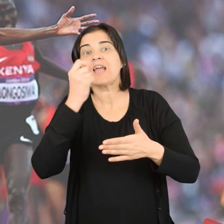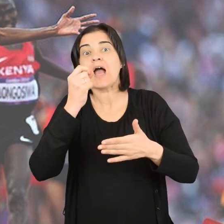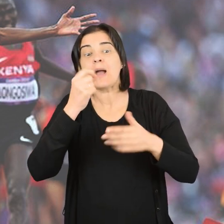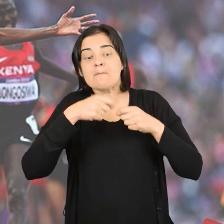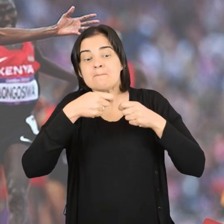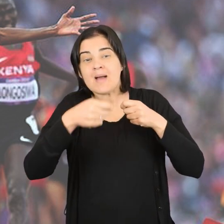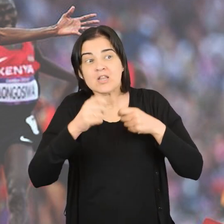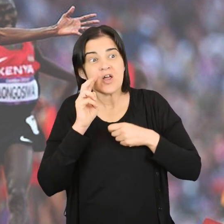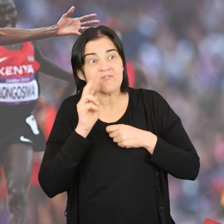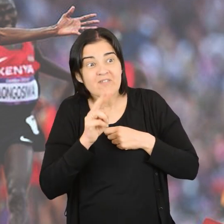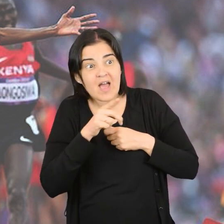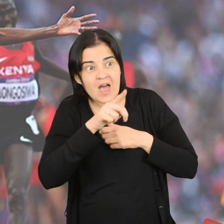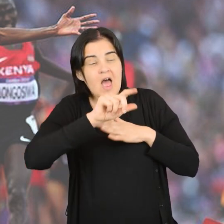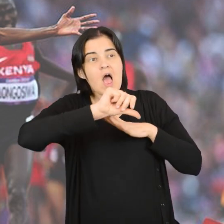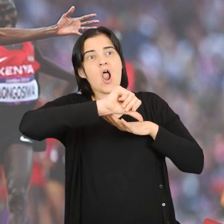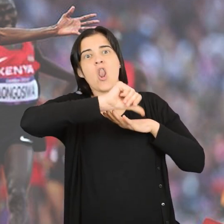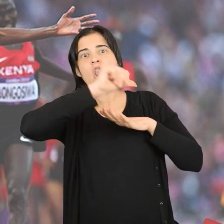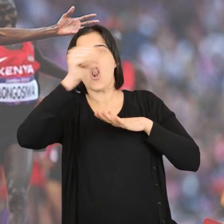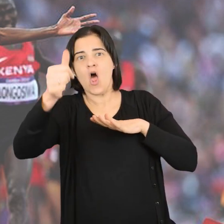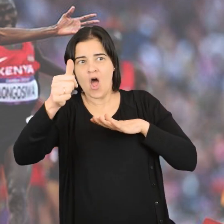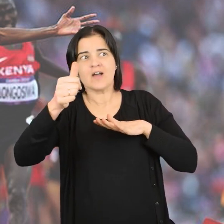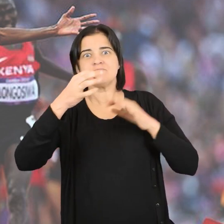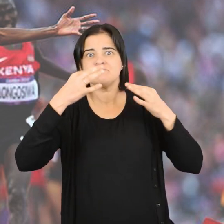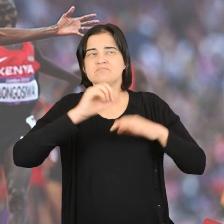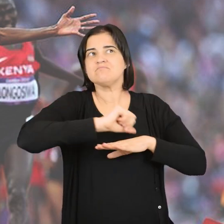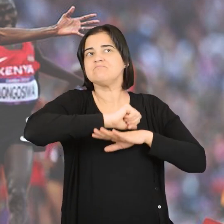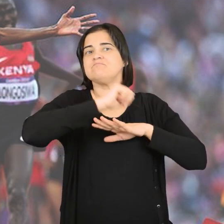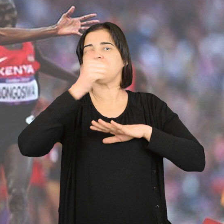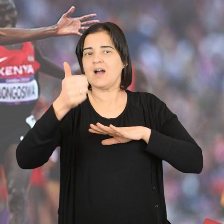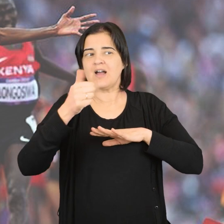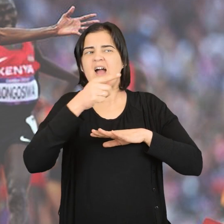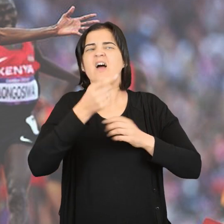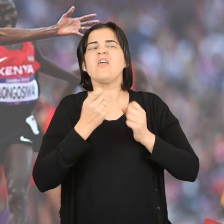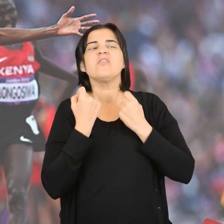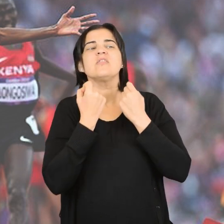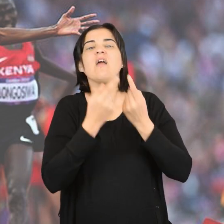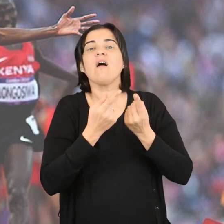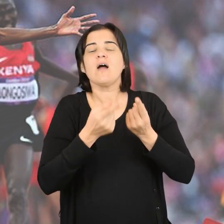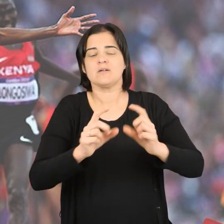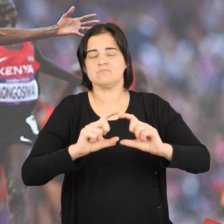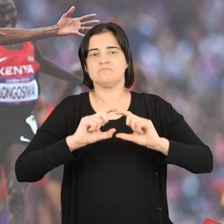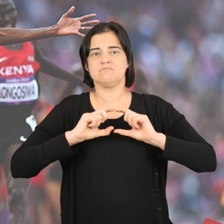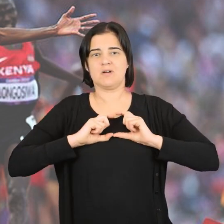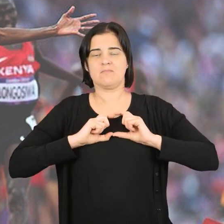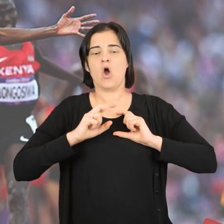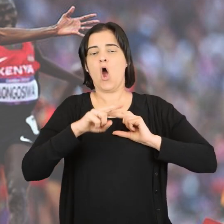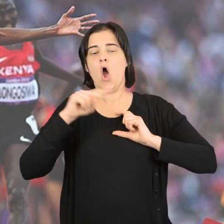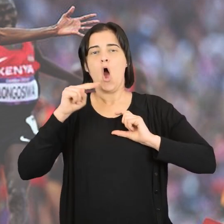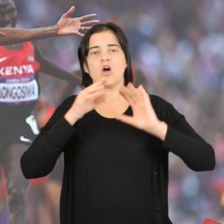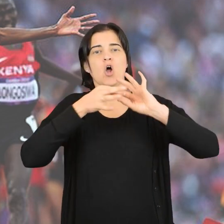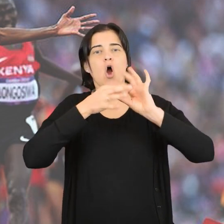en los últimos 100 metros ve como logra ganar la carrera